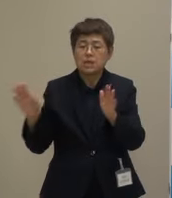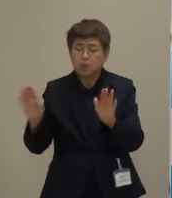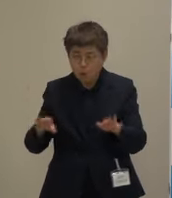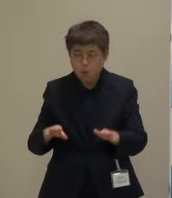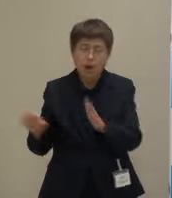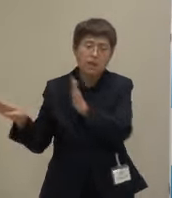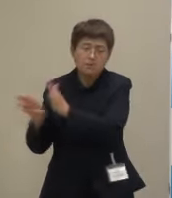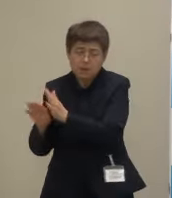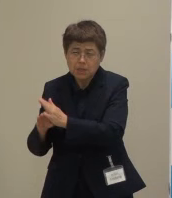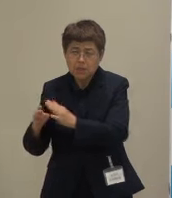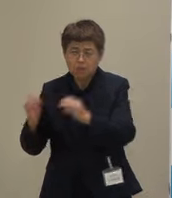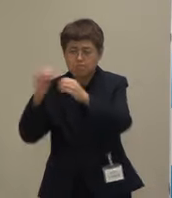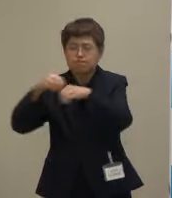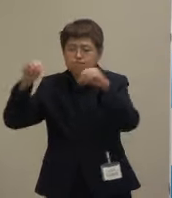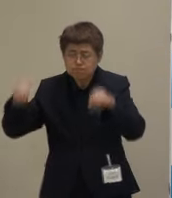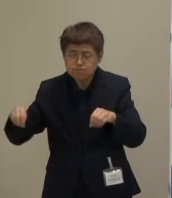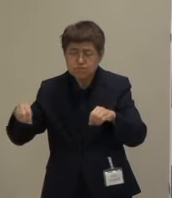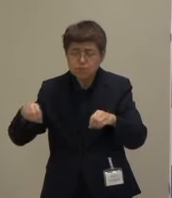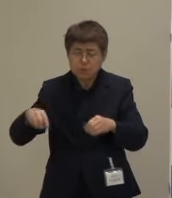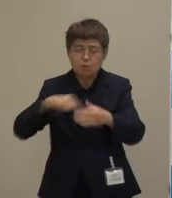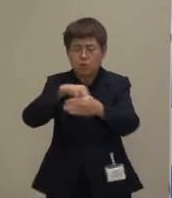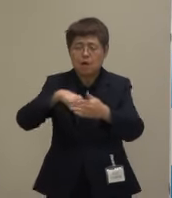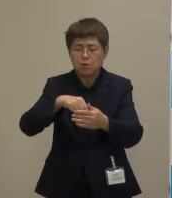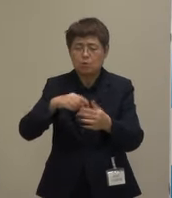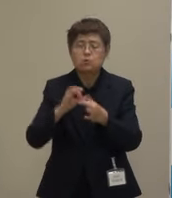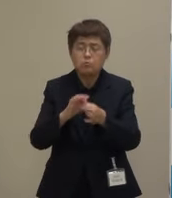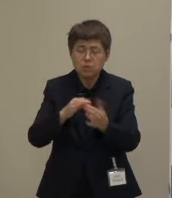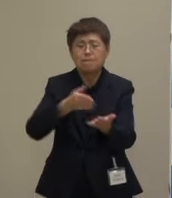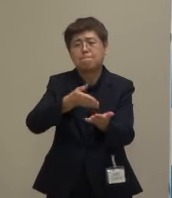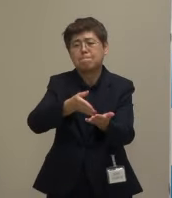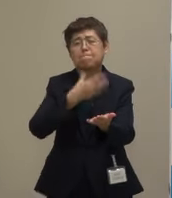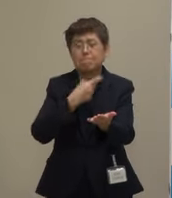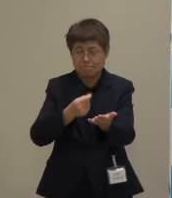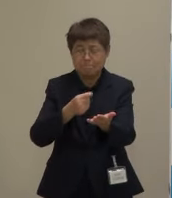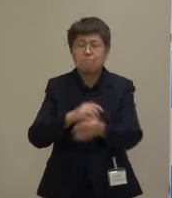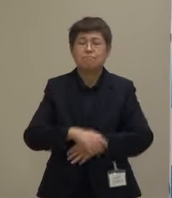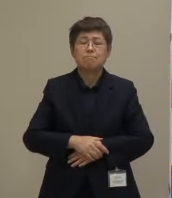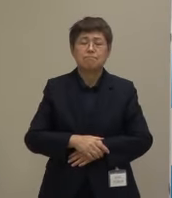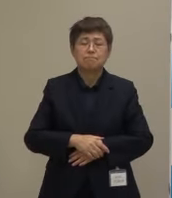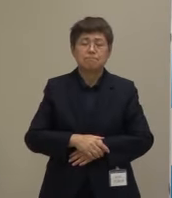に合意している内容についてお話をさせていただきます。